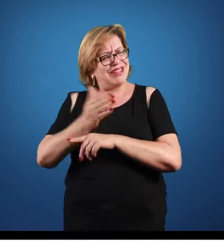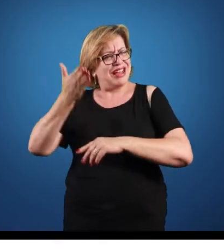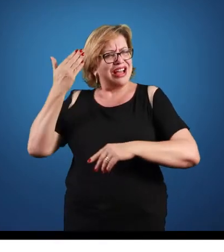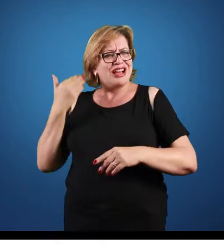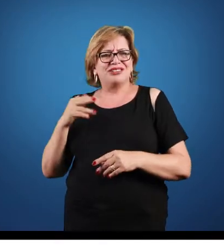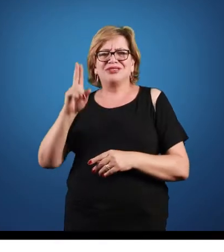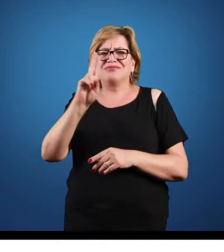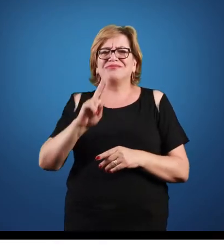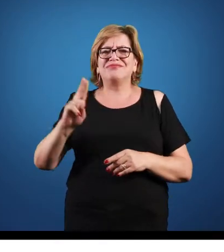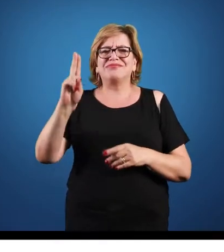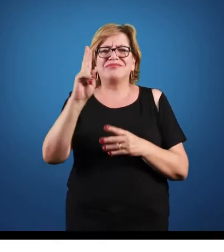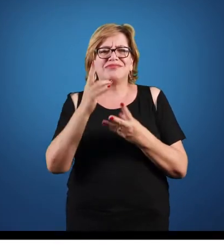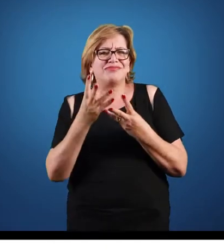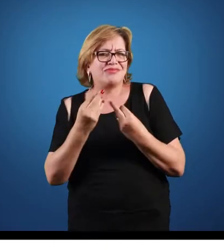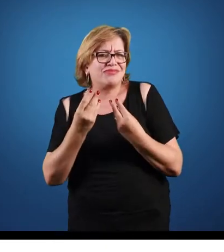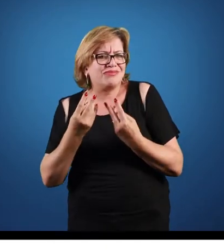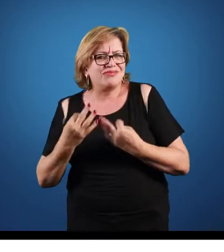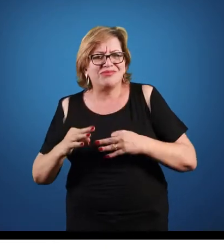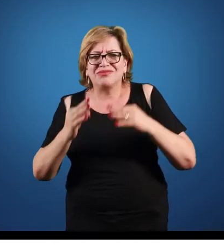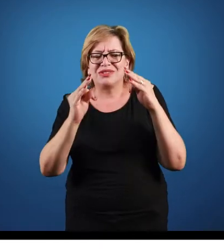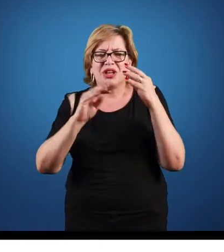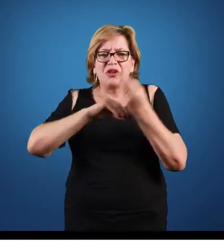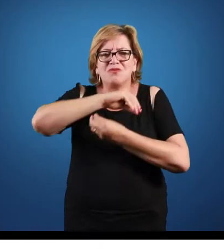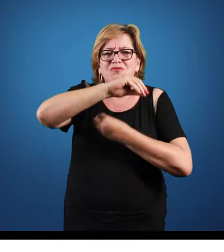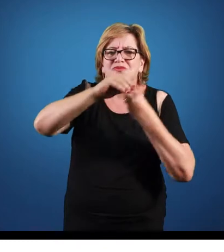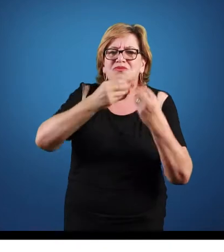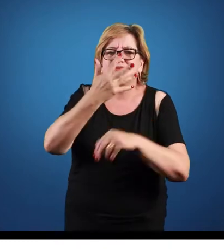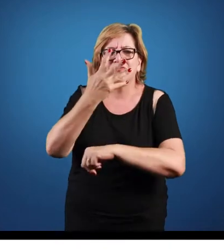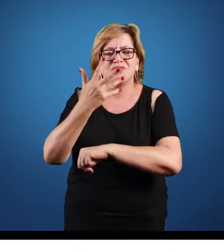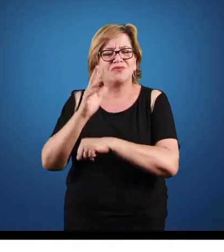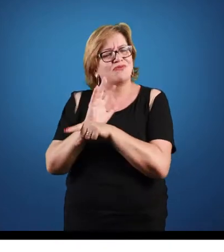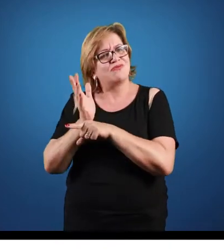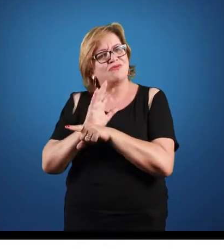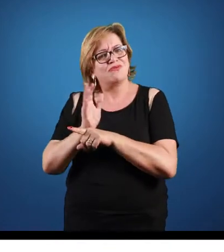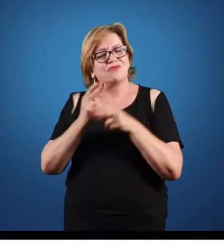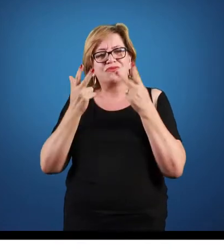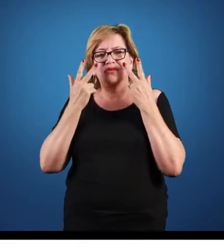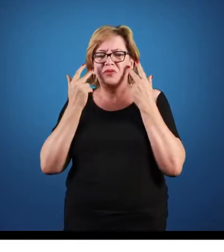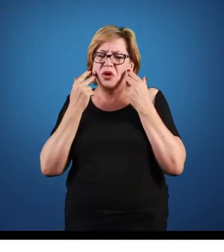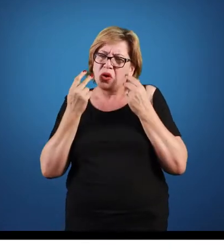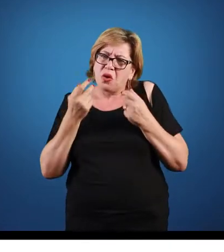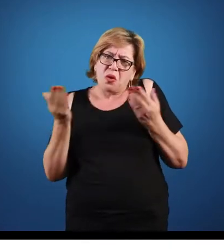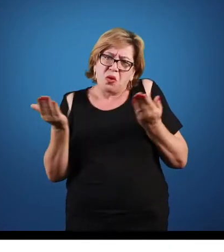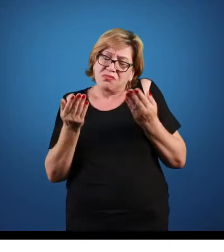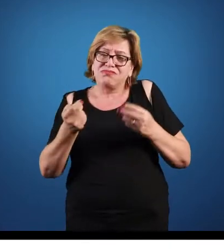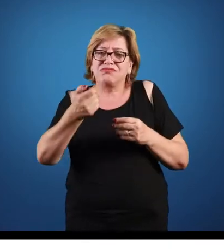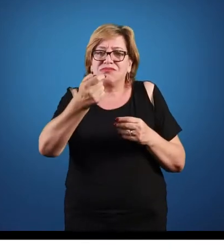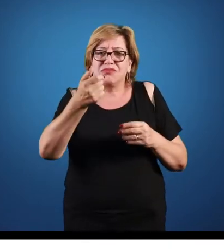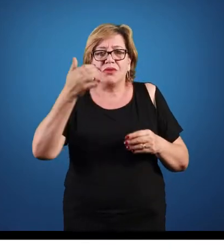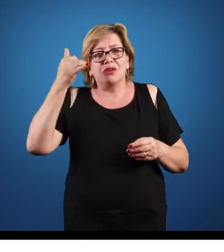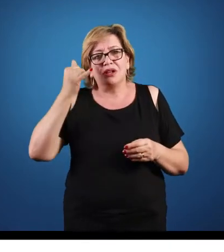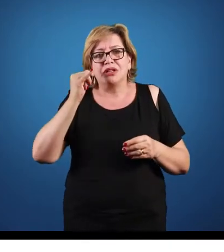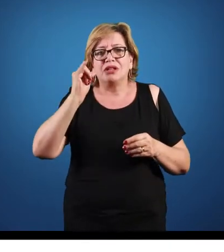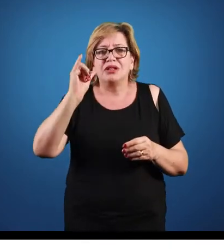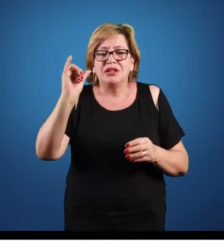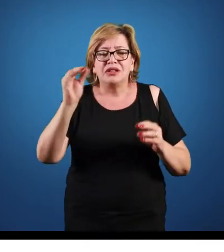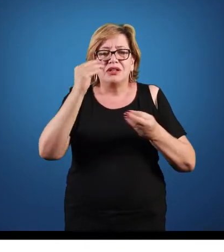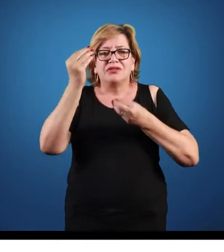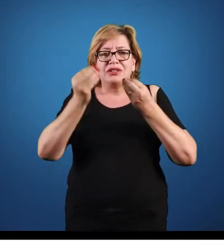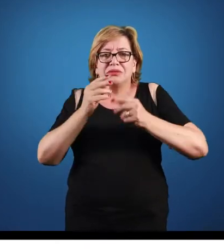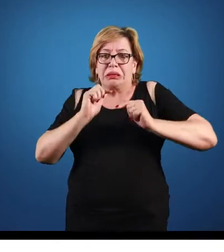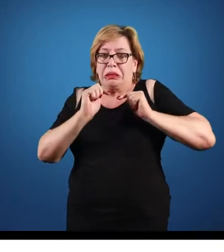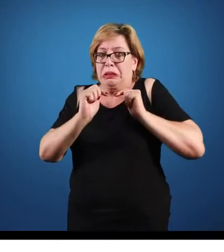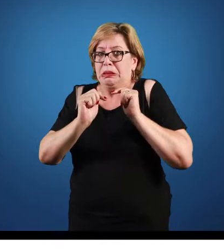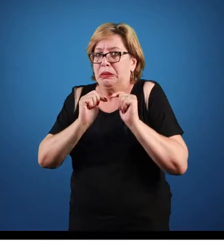técnica stop-motion no passado para misturando com um filme normal né hoje já não se usa tanto o pessoal e evita um pouco que dá bastante trabalho você fazia